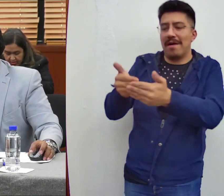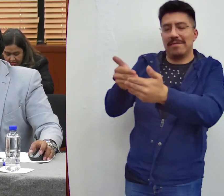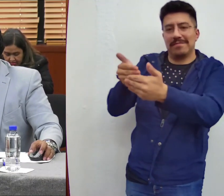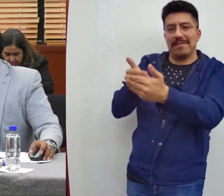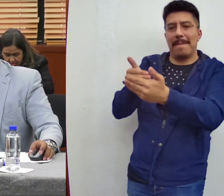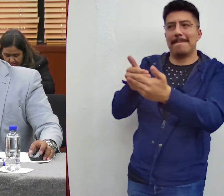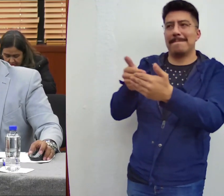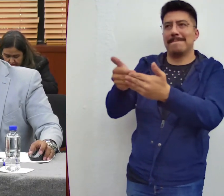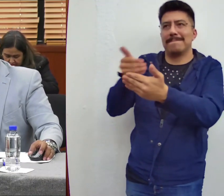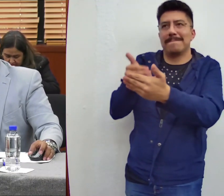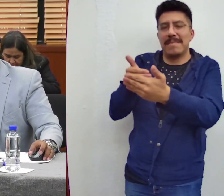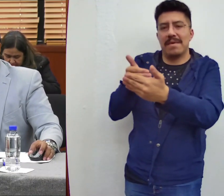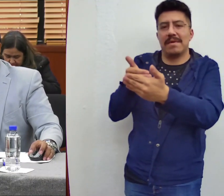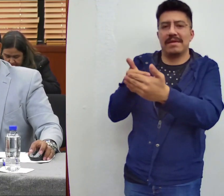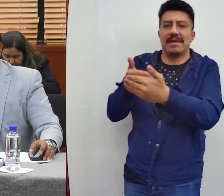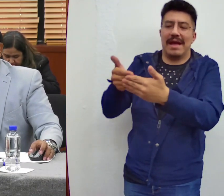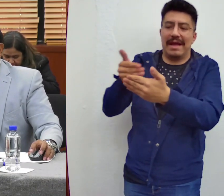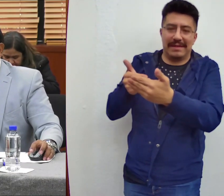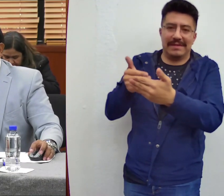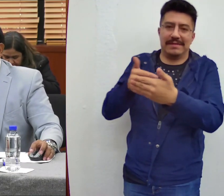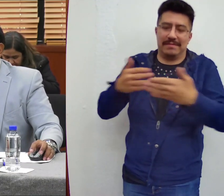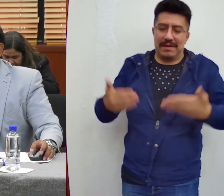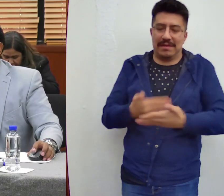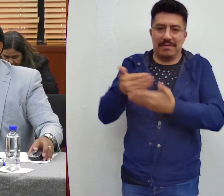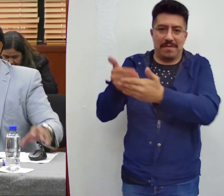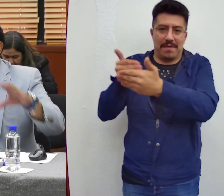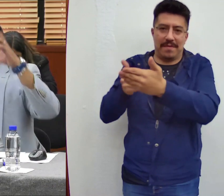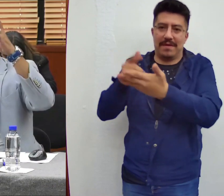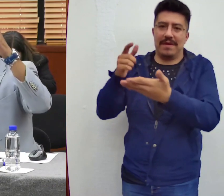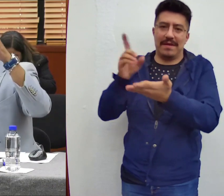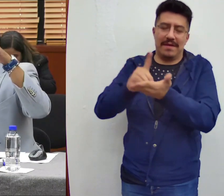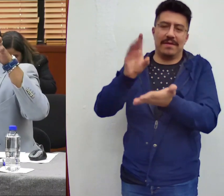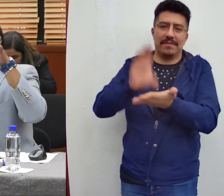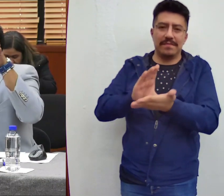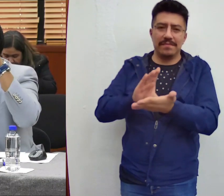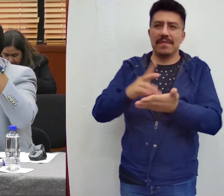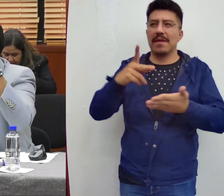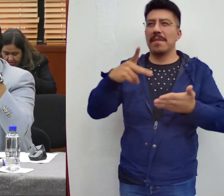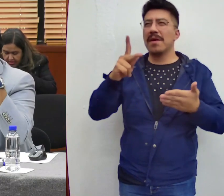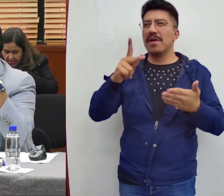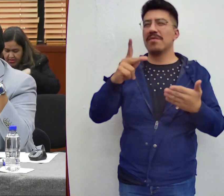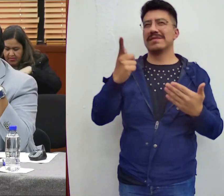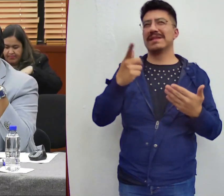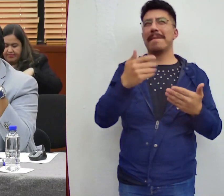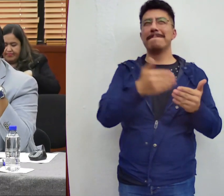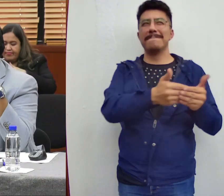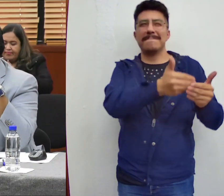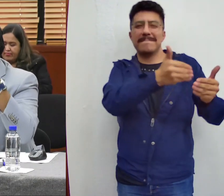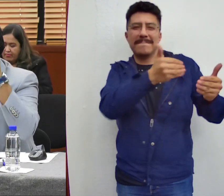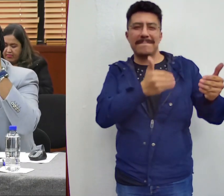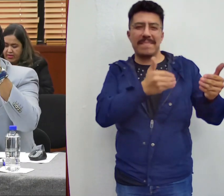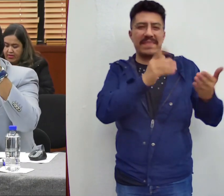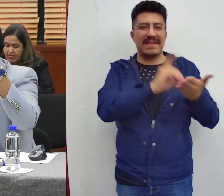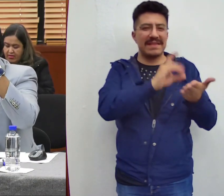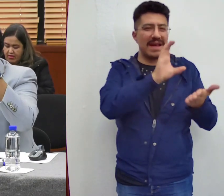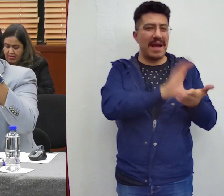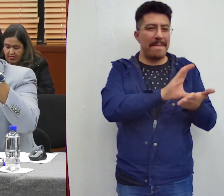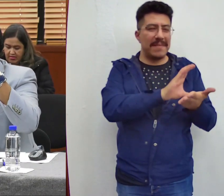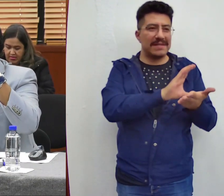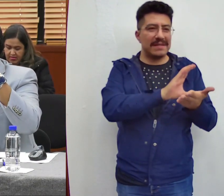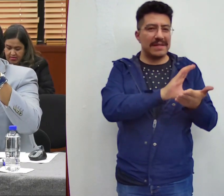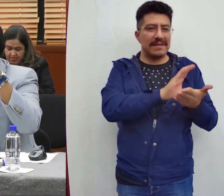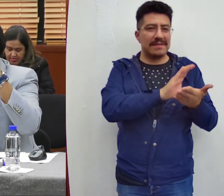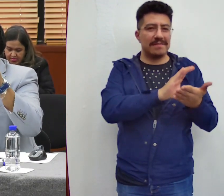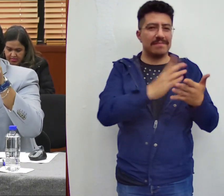en participaciones previas. La idea de prevenir la discapacidad manda un